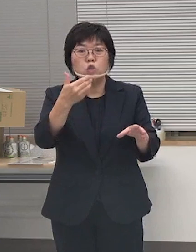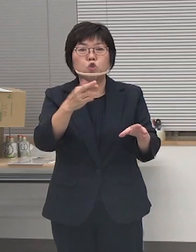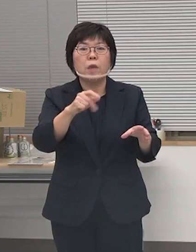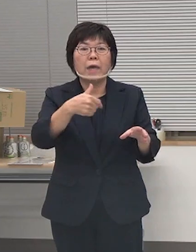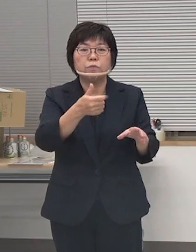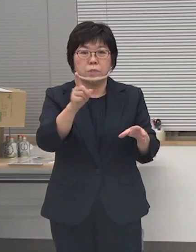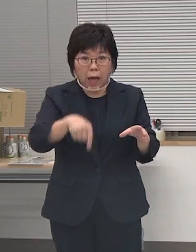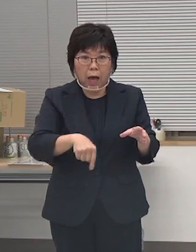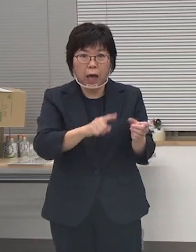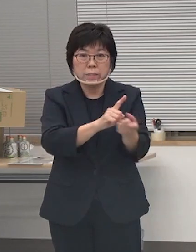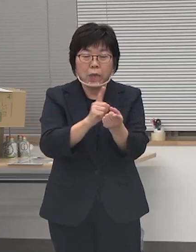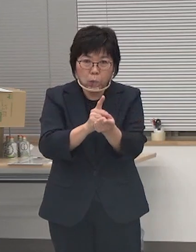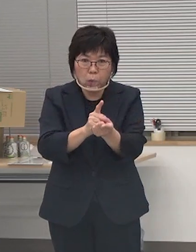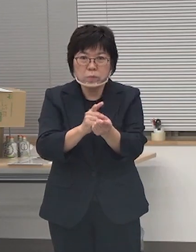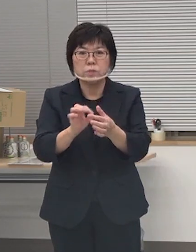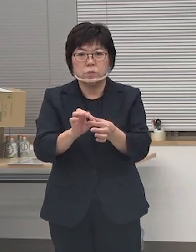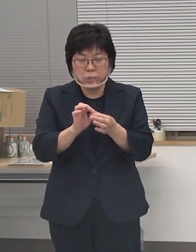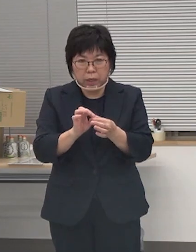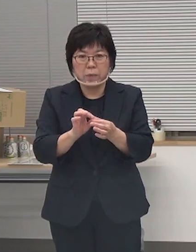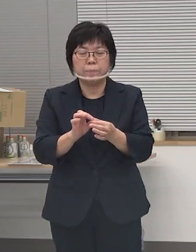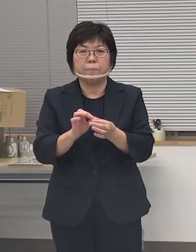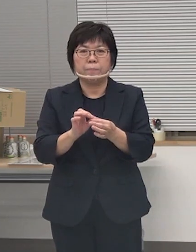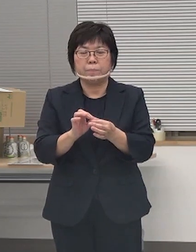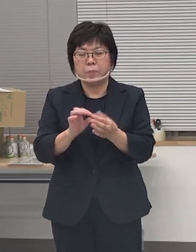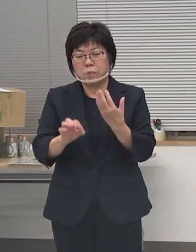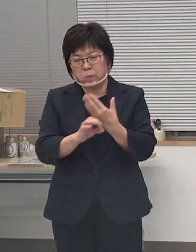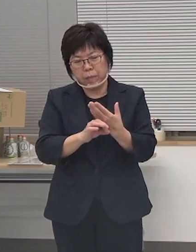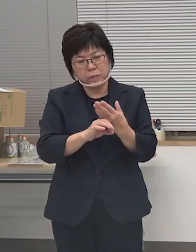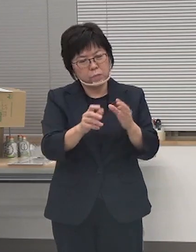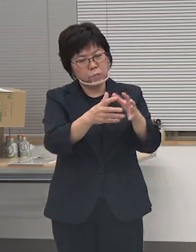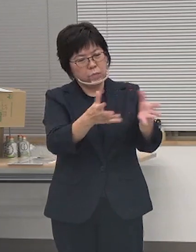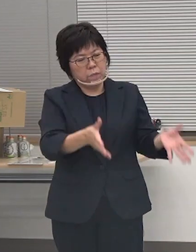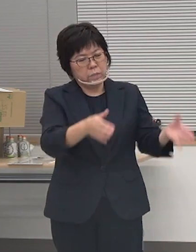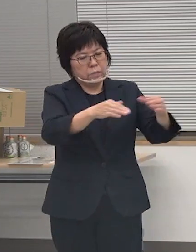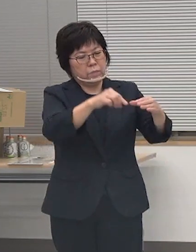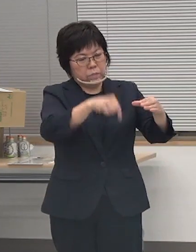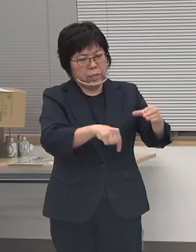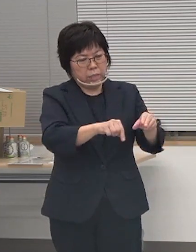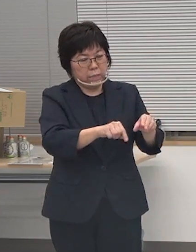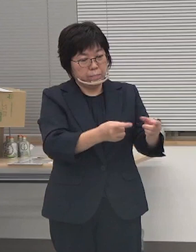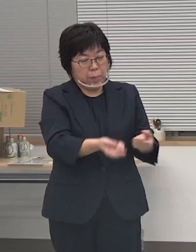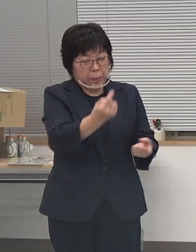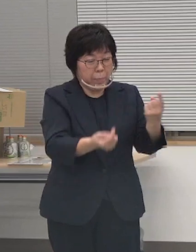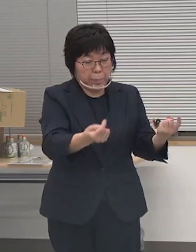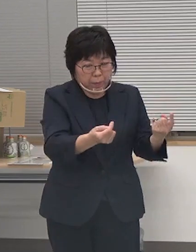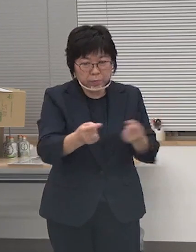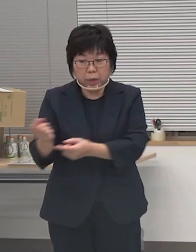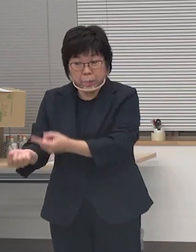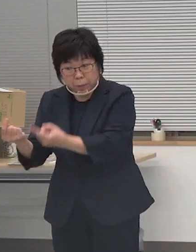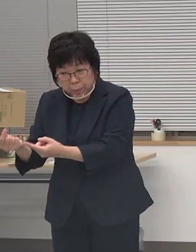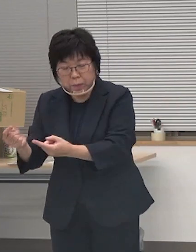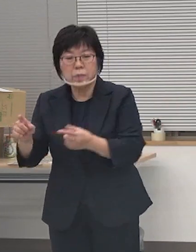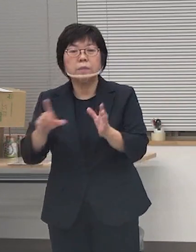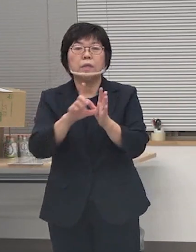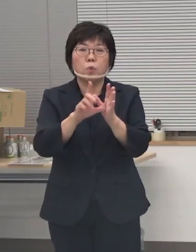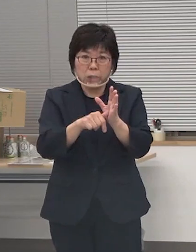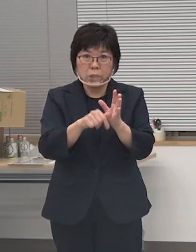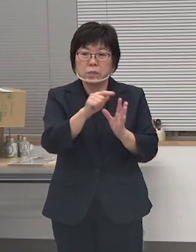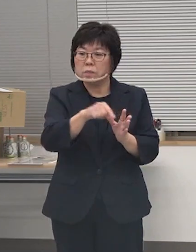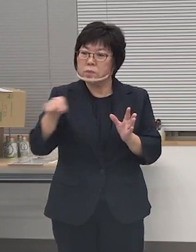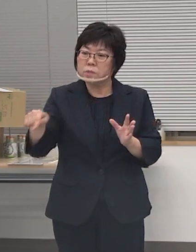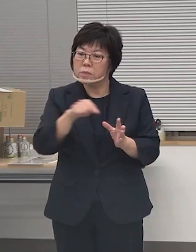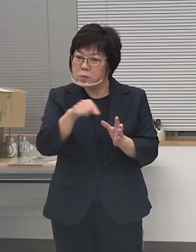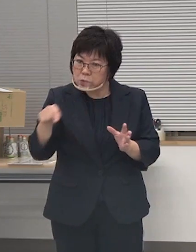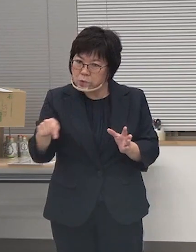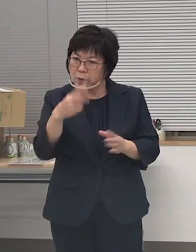や医療機関で、感染者が発生した場合に入れることになってますけれども、ここに入れては入れるだけではなくて、その